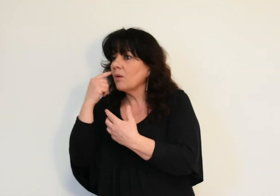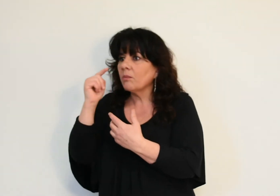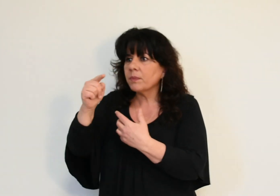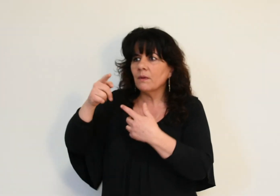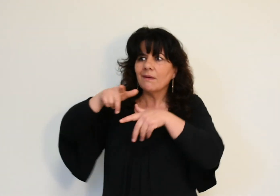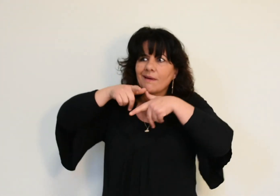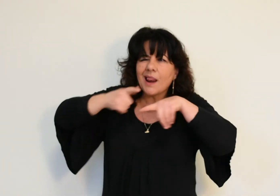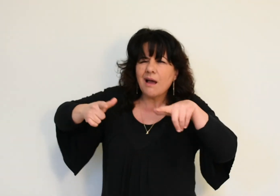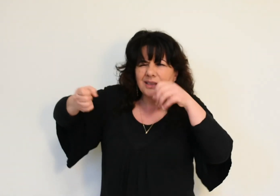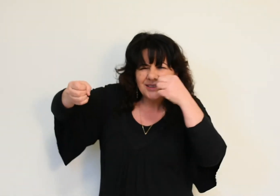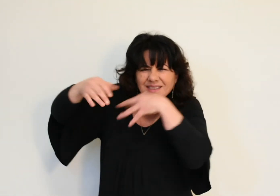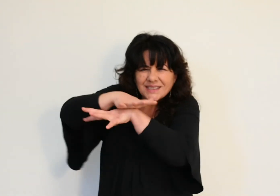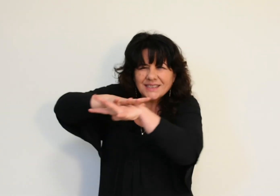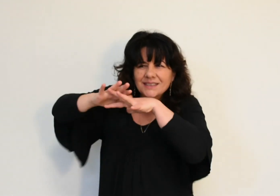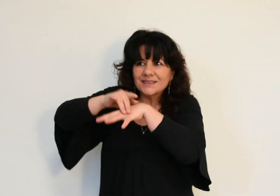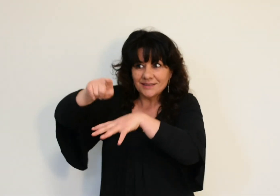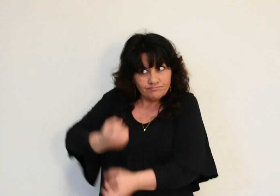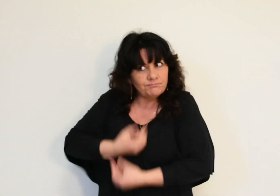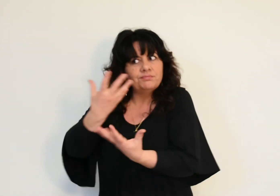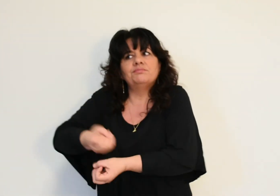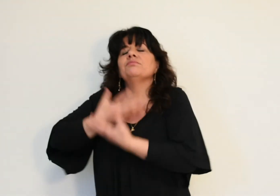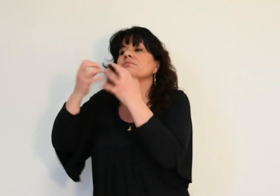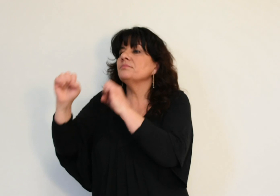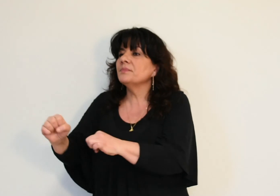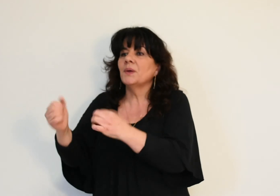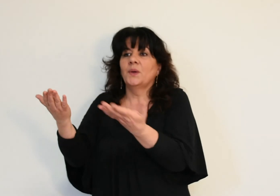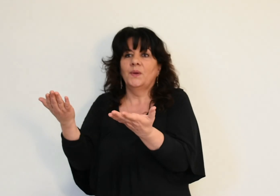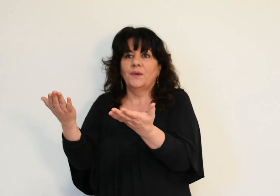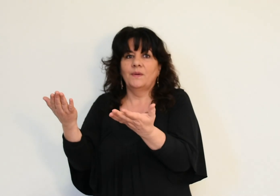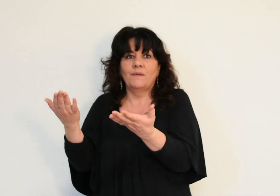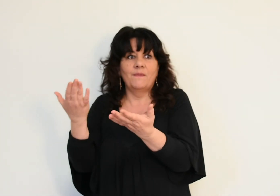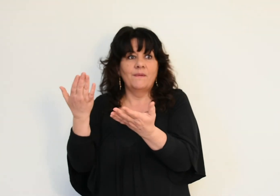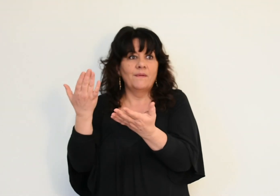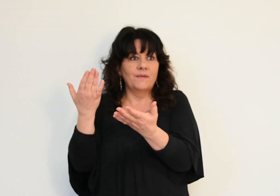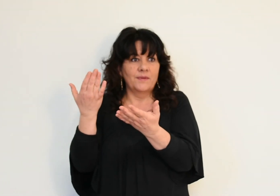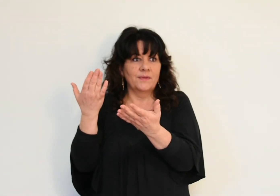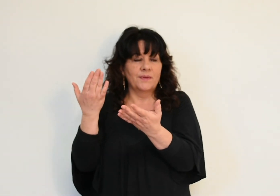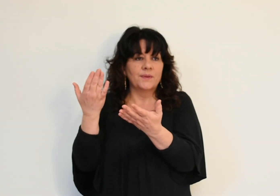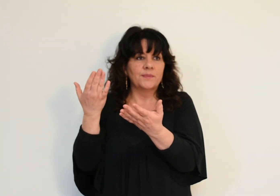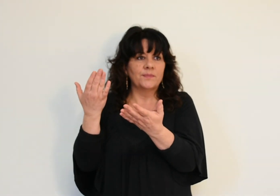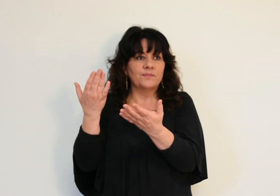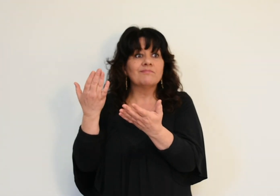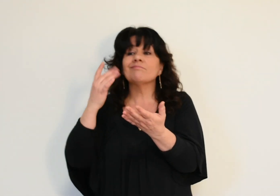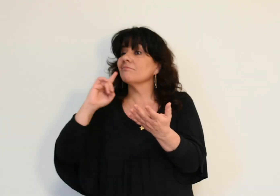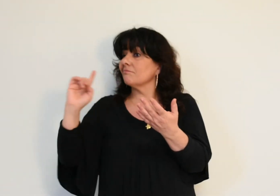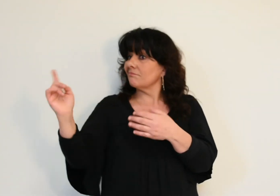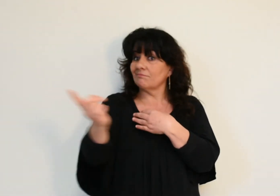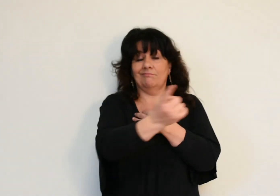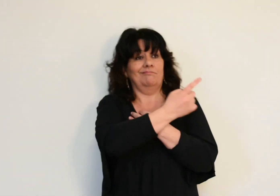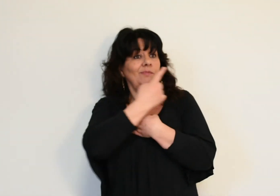mystérieuses. Tout le monde évidemment n'est